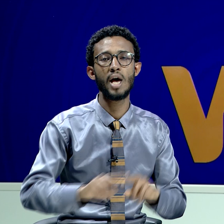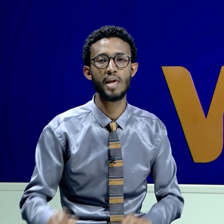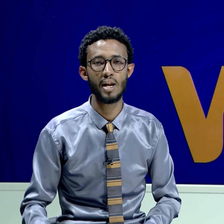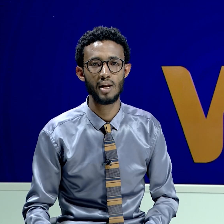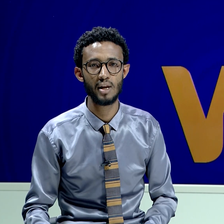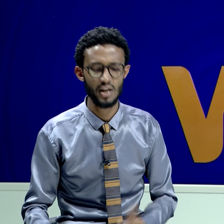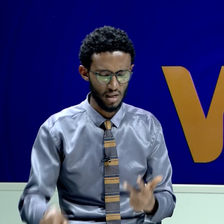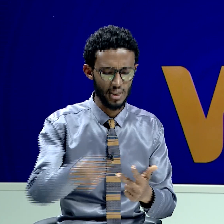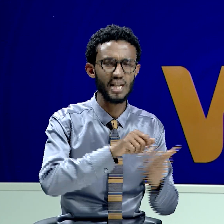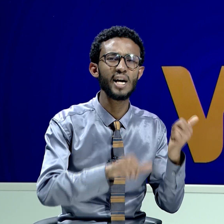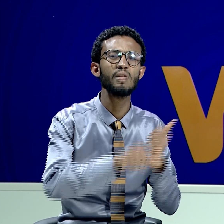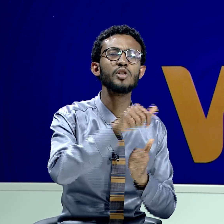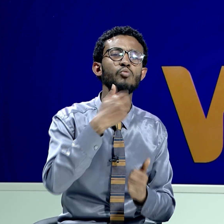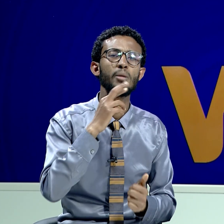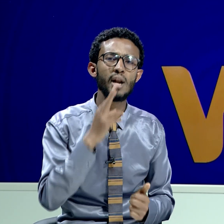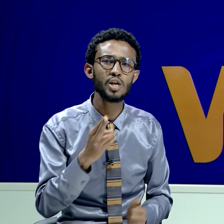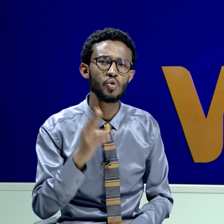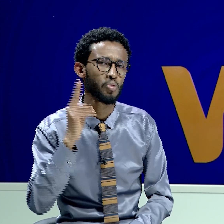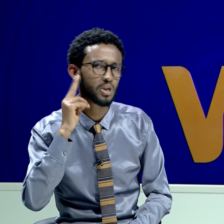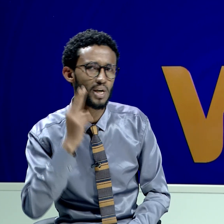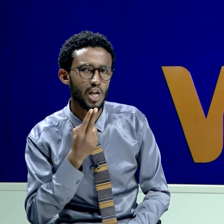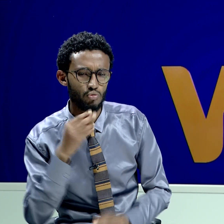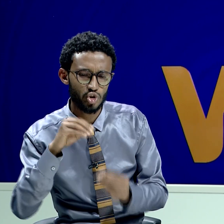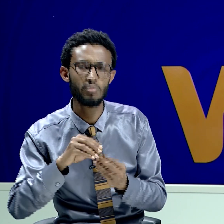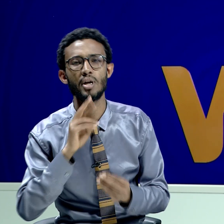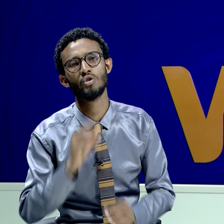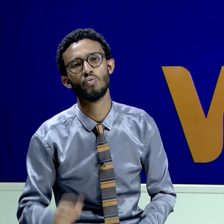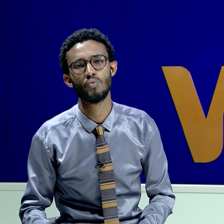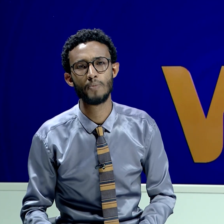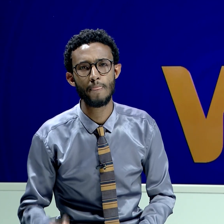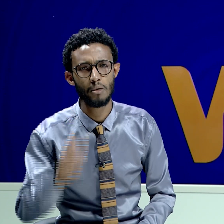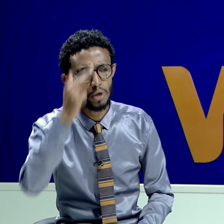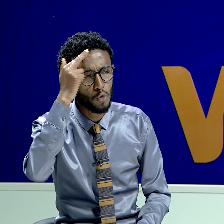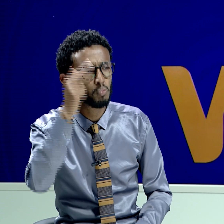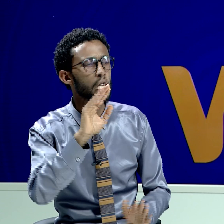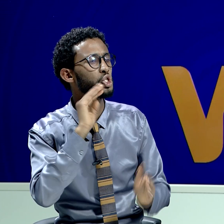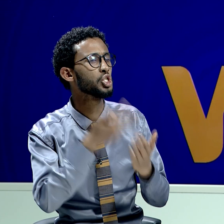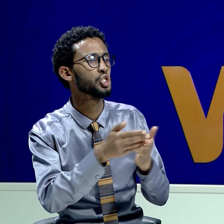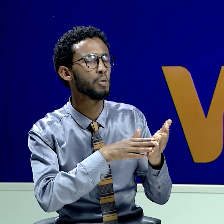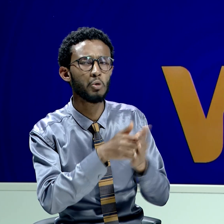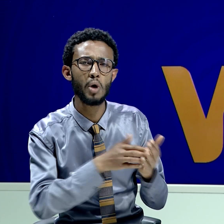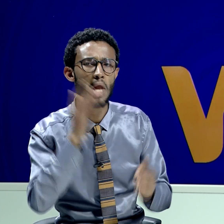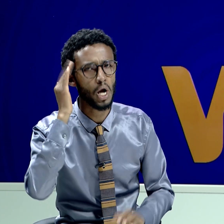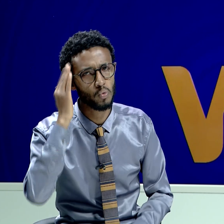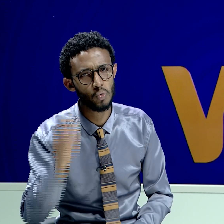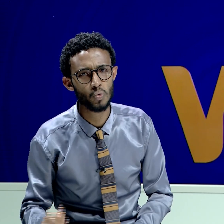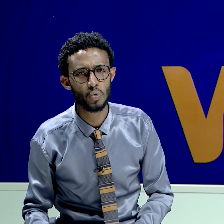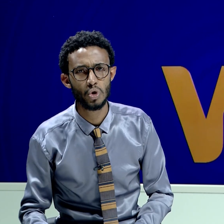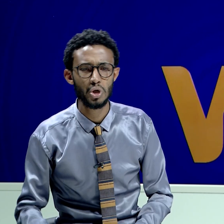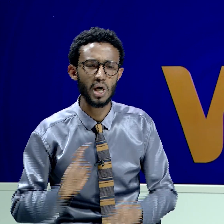لايال بزي تقات يفاص مون مناچو مسما سنن چمر دالچو مكنات ميچ ليچ دكماكو نيا قالو يجزاو